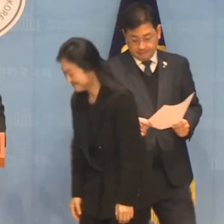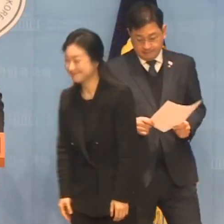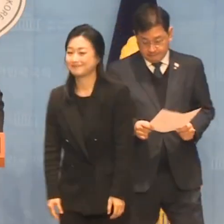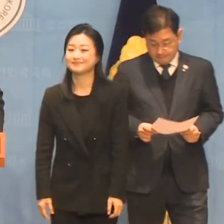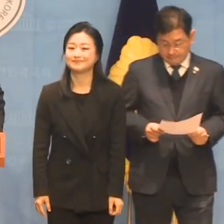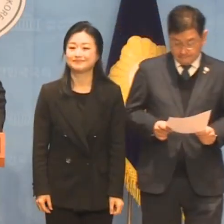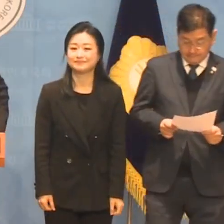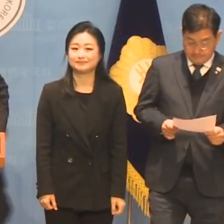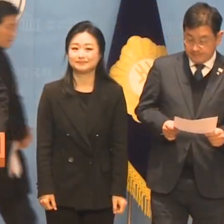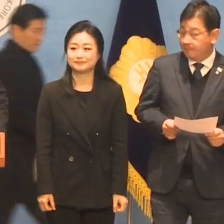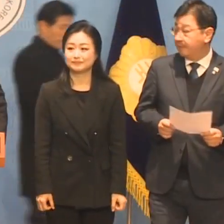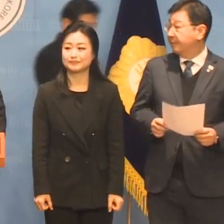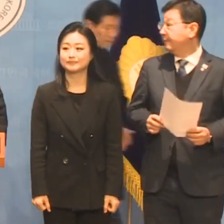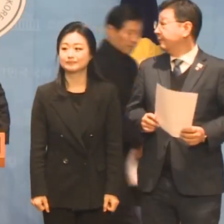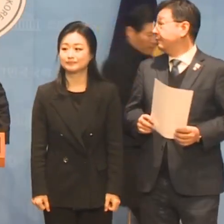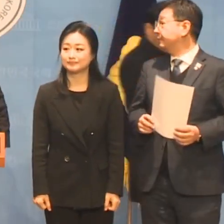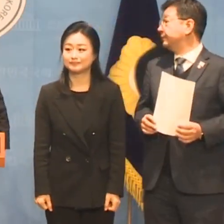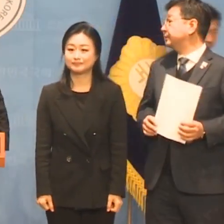주세요.